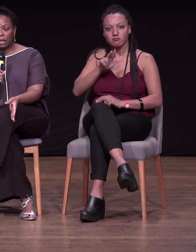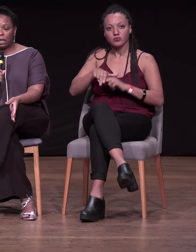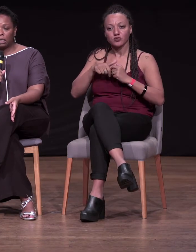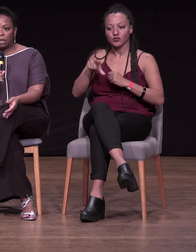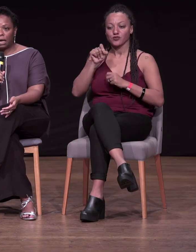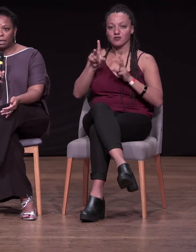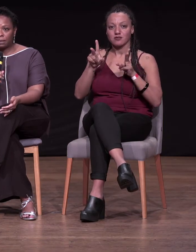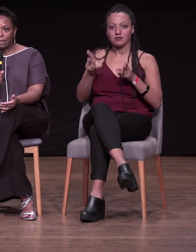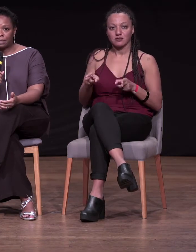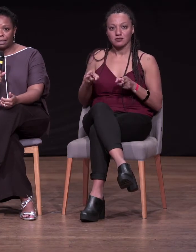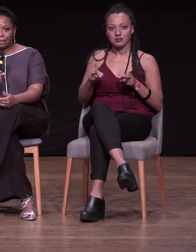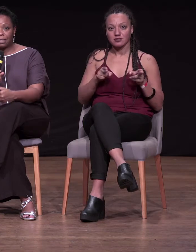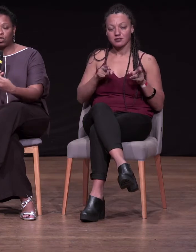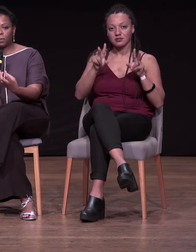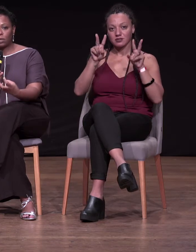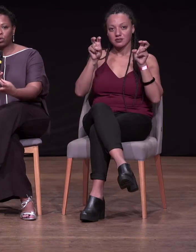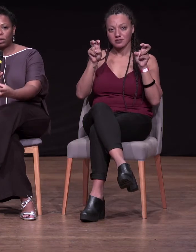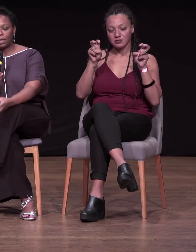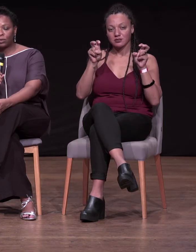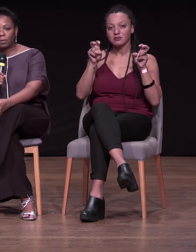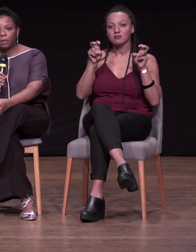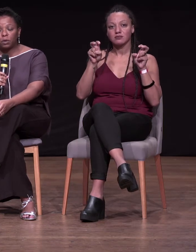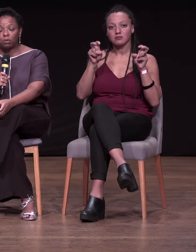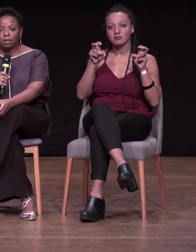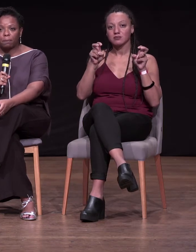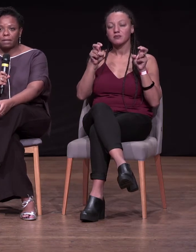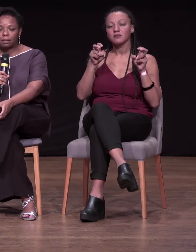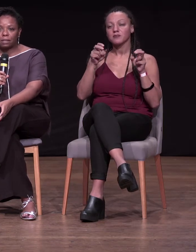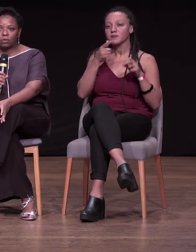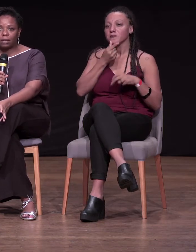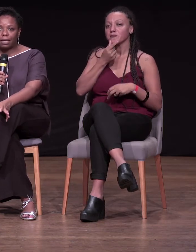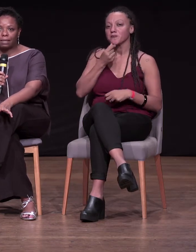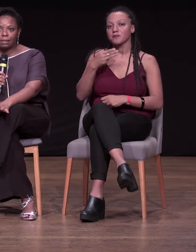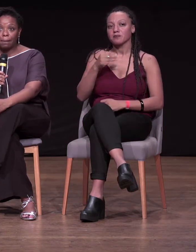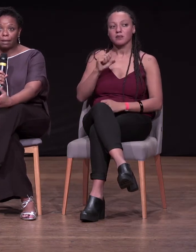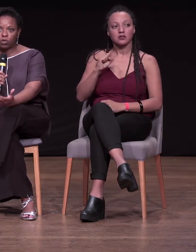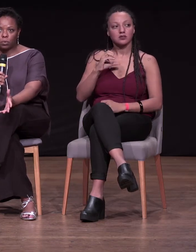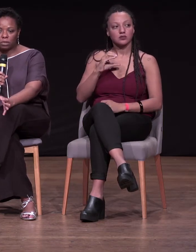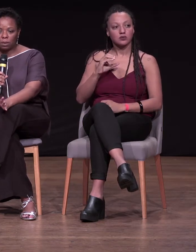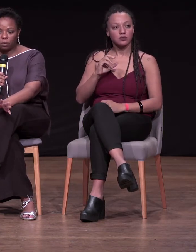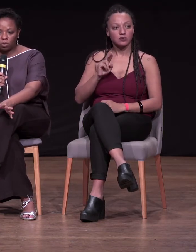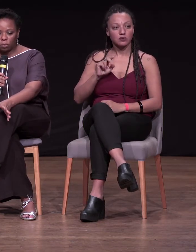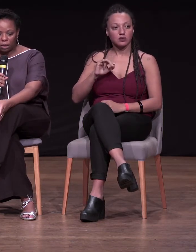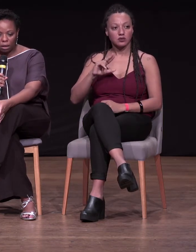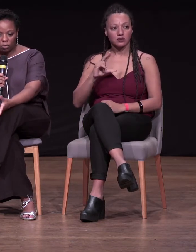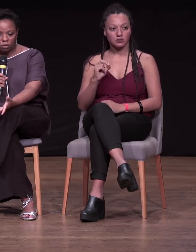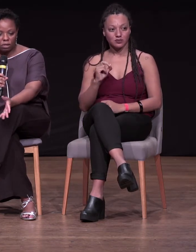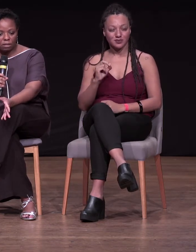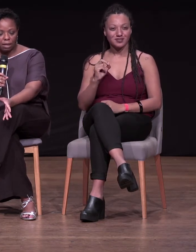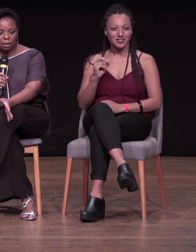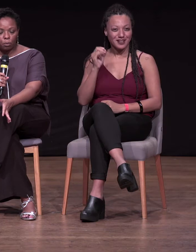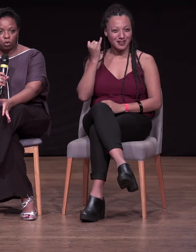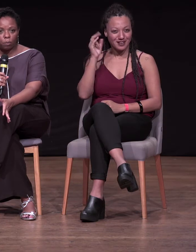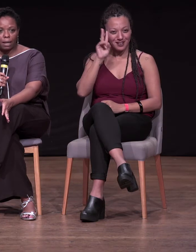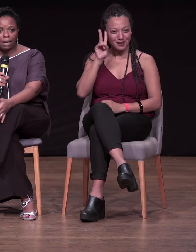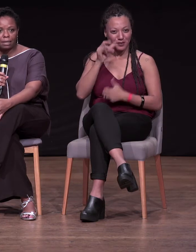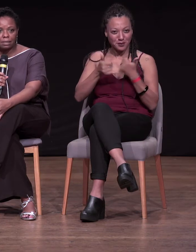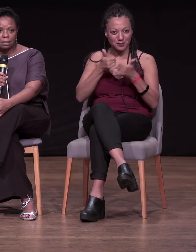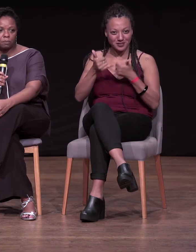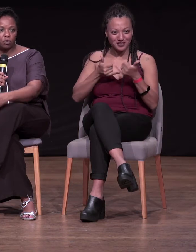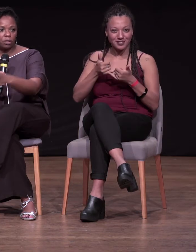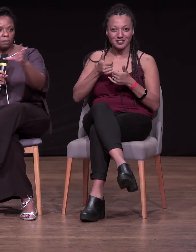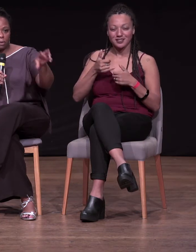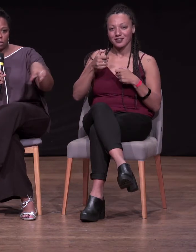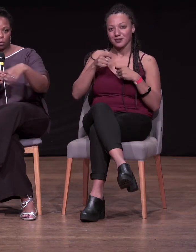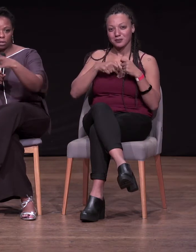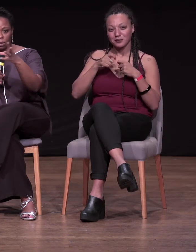que era deste masculino. Também porque eu fiquei pensando, né, essa parte, por exemplo, que eu brinquei com vocês, que é da porno